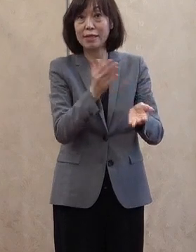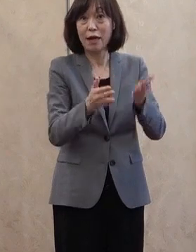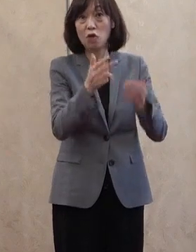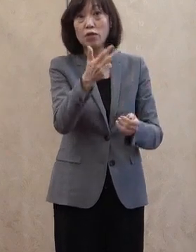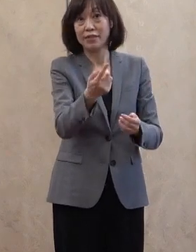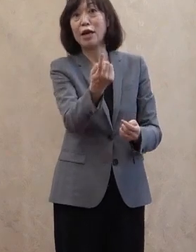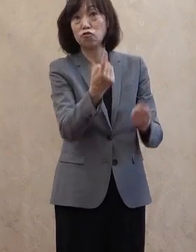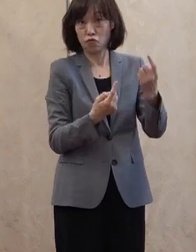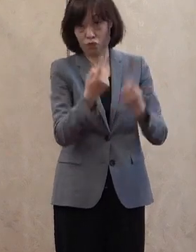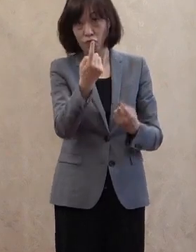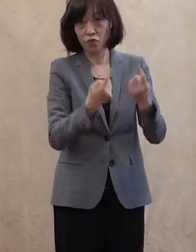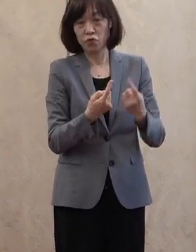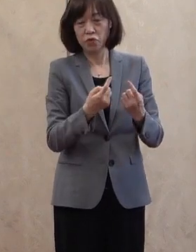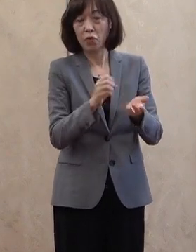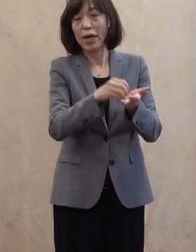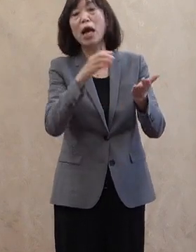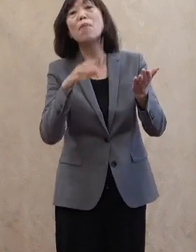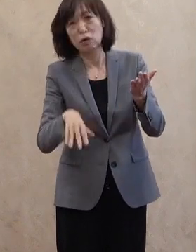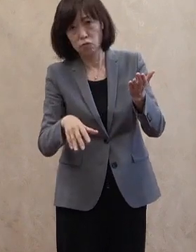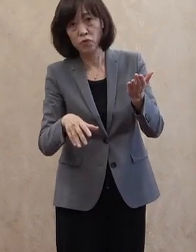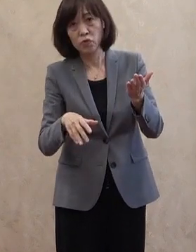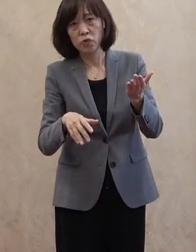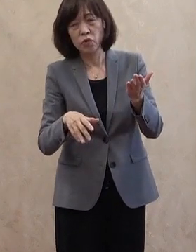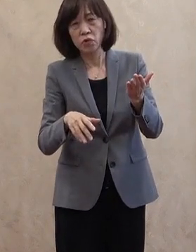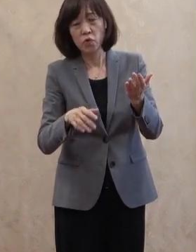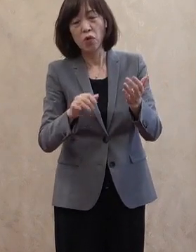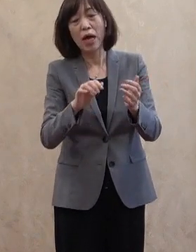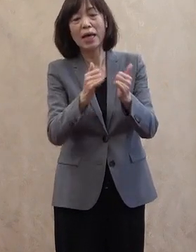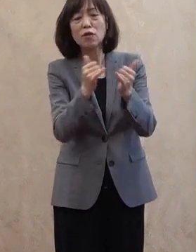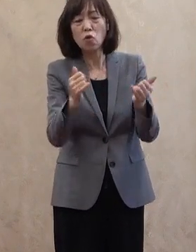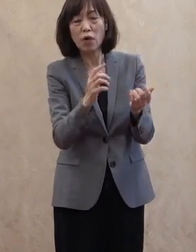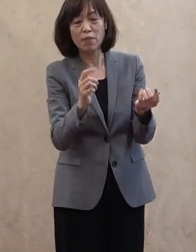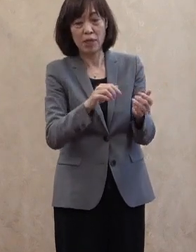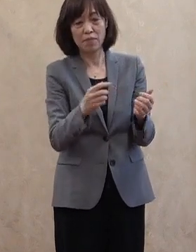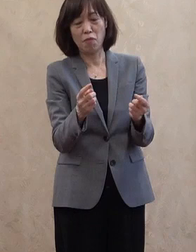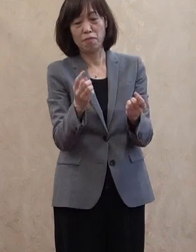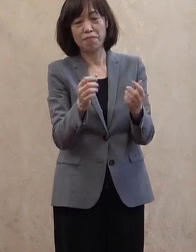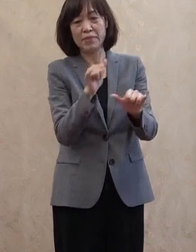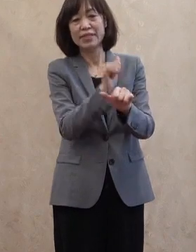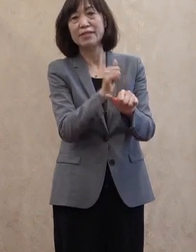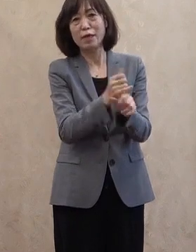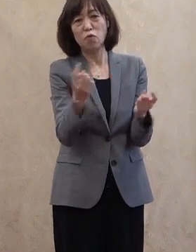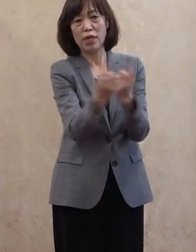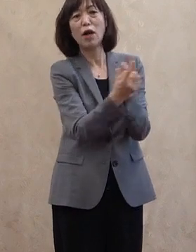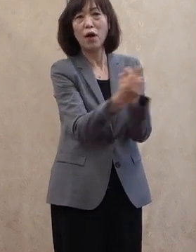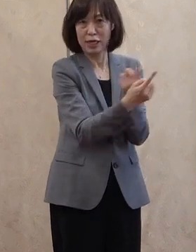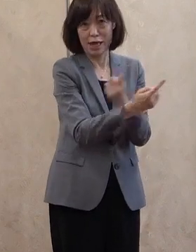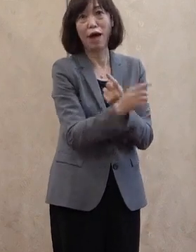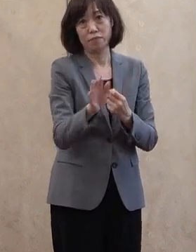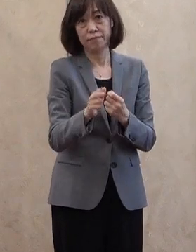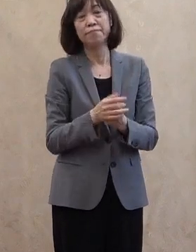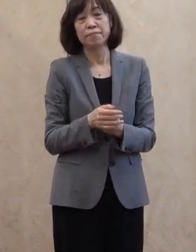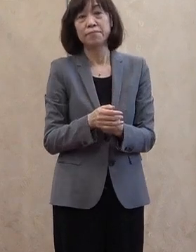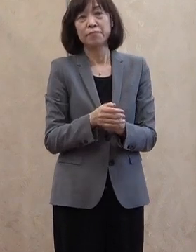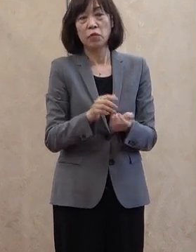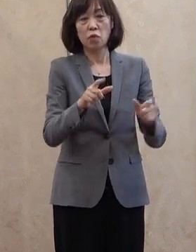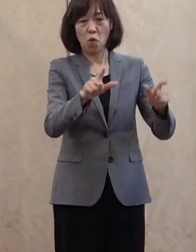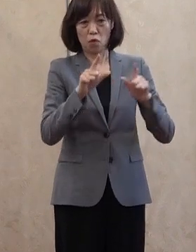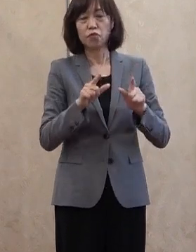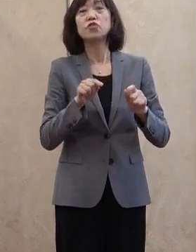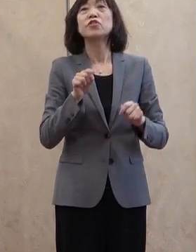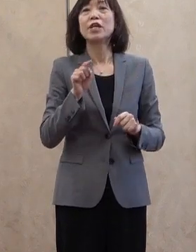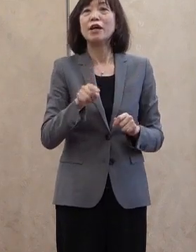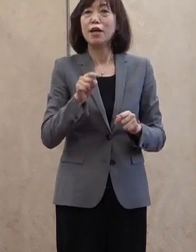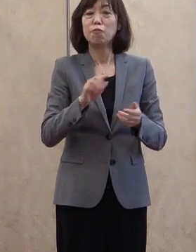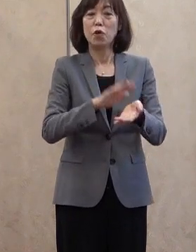で、人が大きく入れ替わっているということも病院から報告を受けています。ですので、この病院の受け入れ体制とし